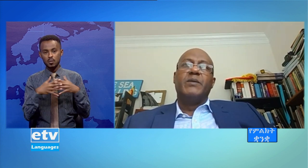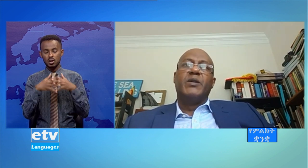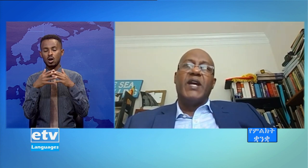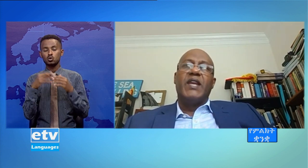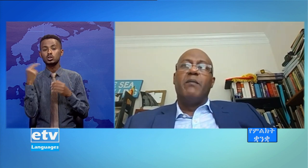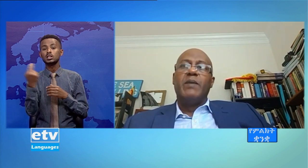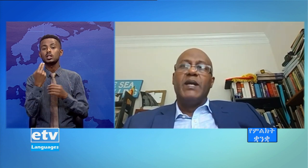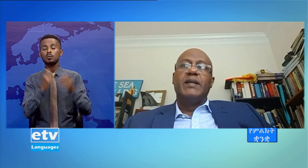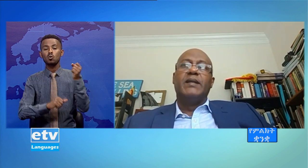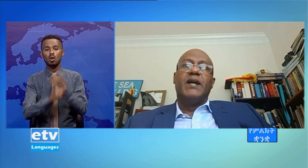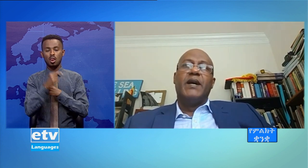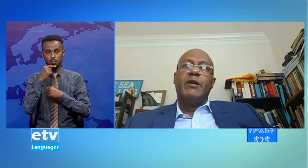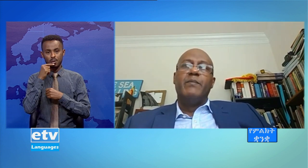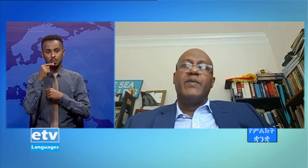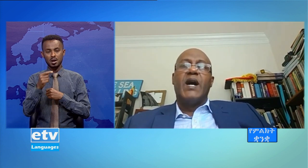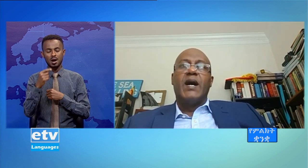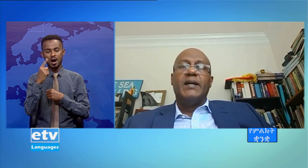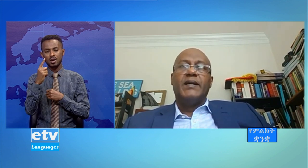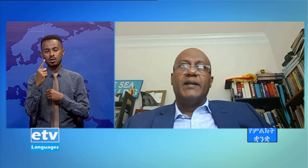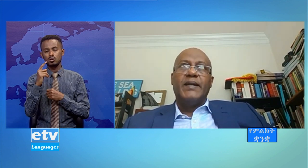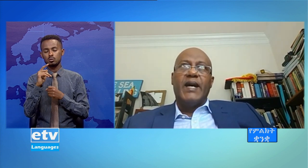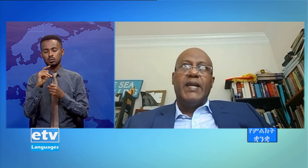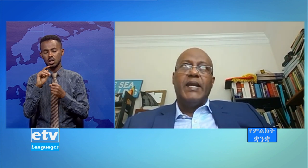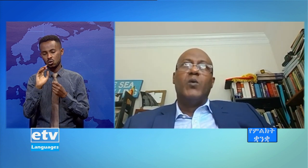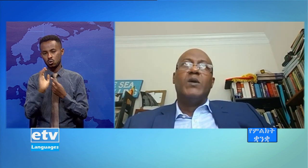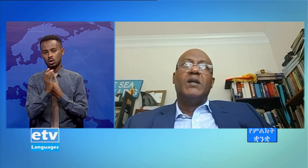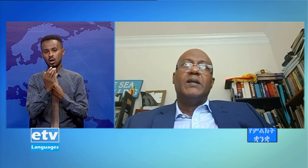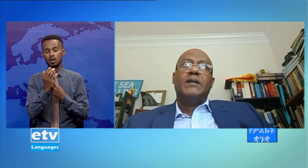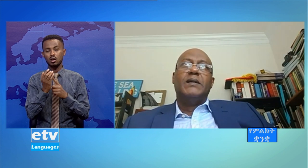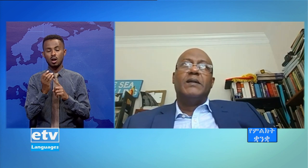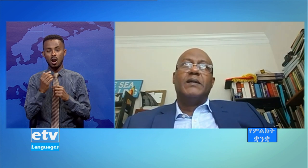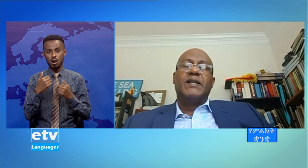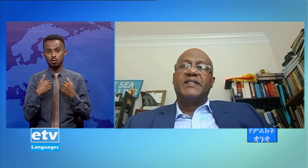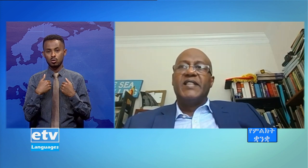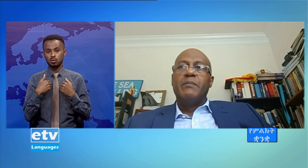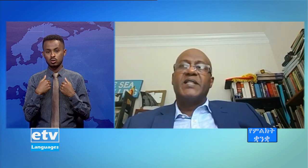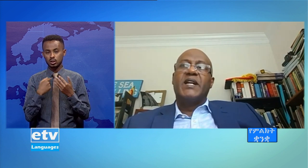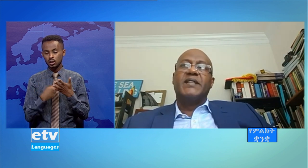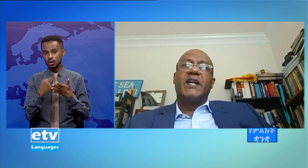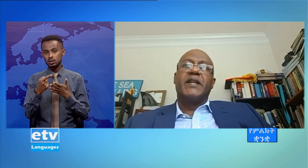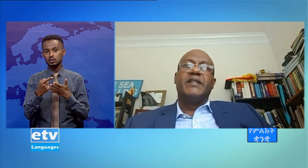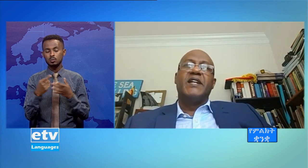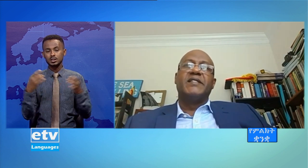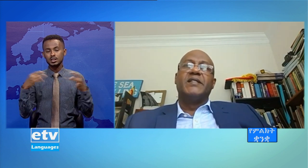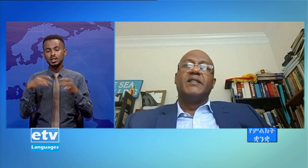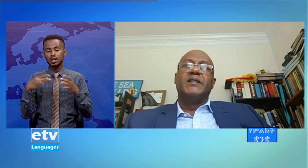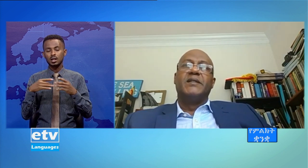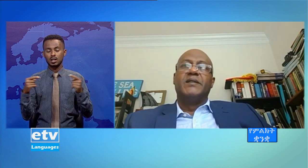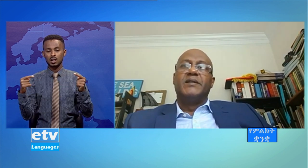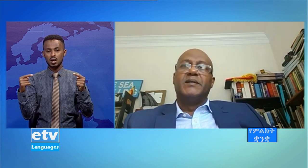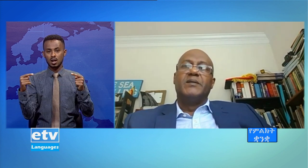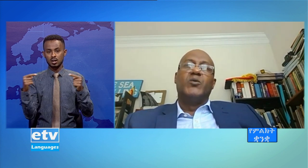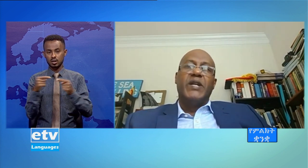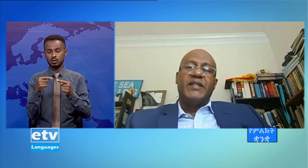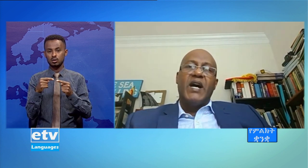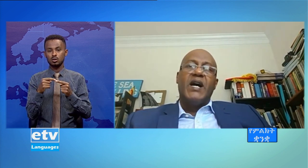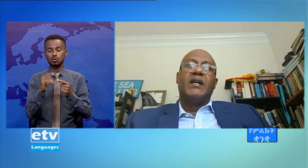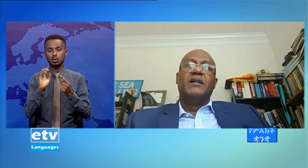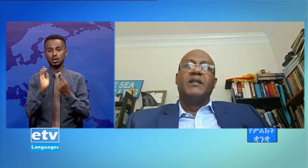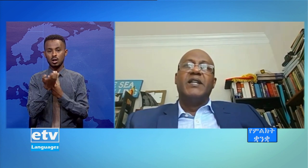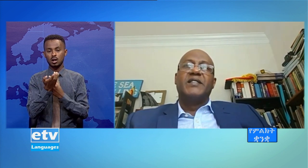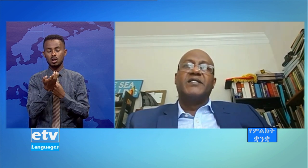ጥቅም ይጎዳል የሚል አንድምታ ያለው ከዛም ስጋት ጋር የተያዘ